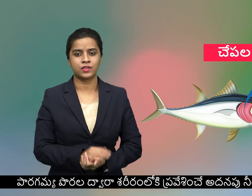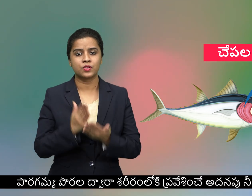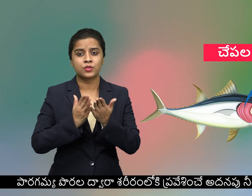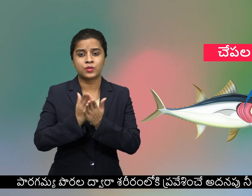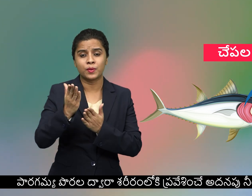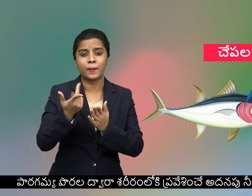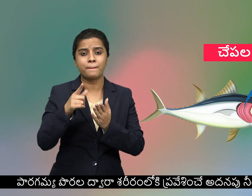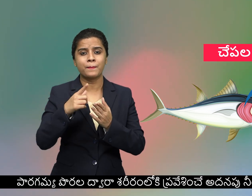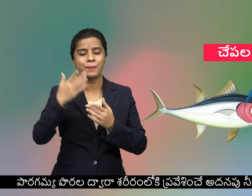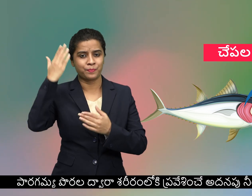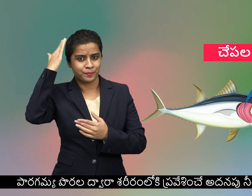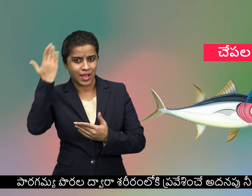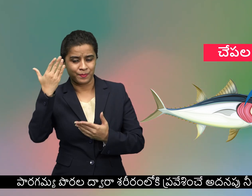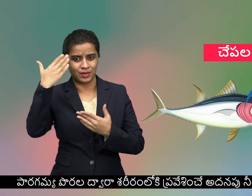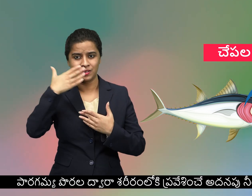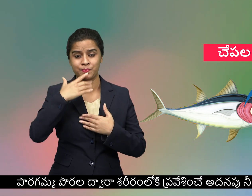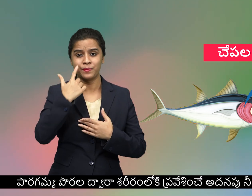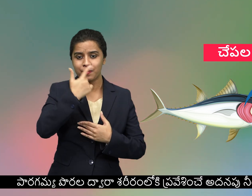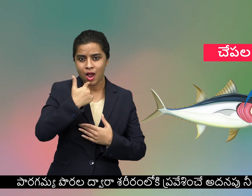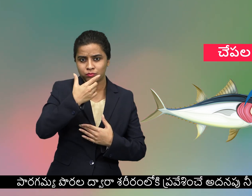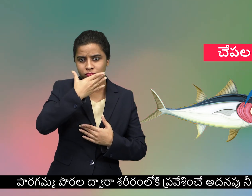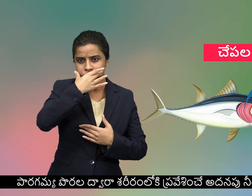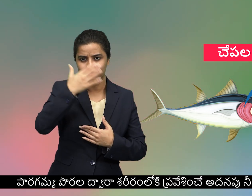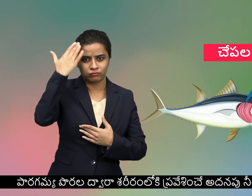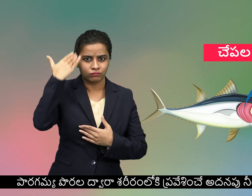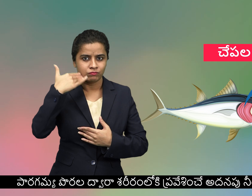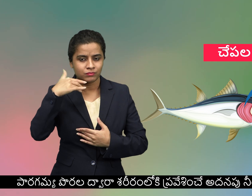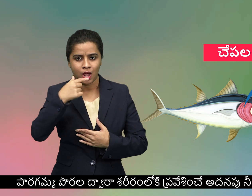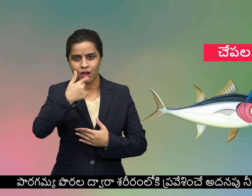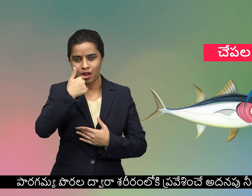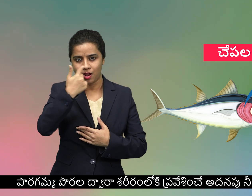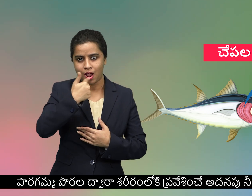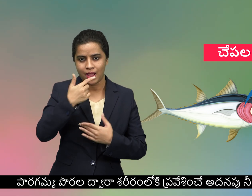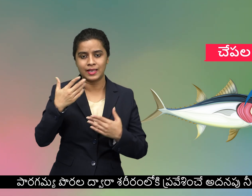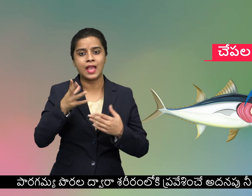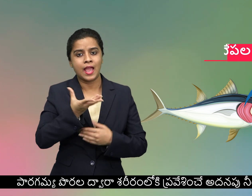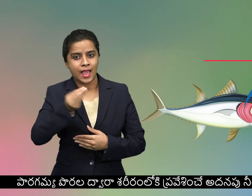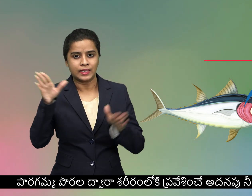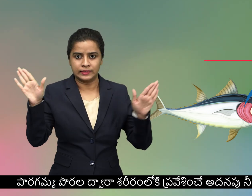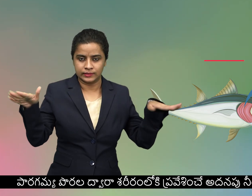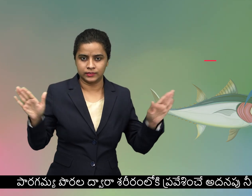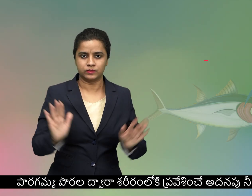పారగమ్య పొరల ద్వారా శరీరంలోకి ప్రవేశించే అదనపు నీటిని దారితీస్తుంది.